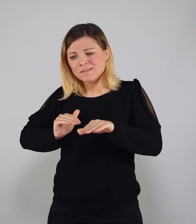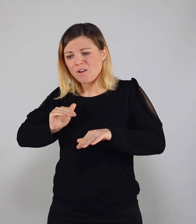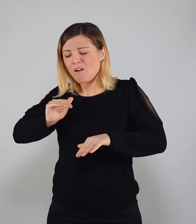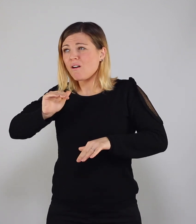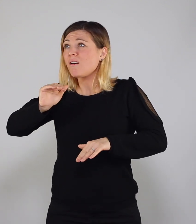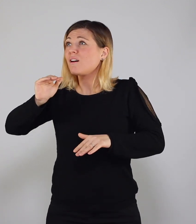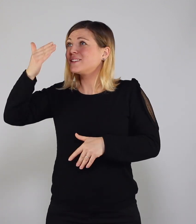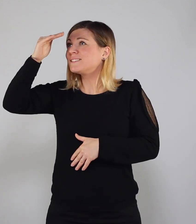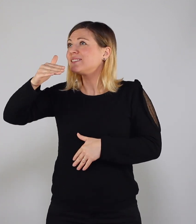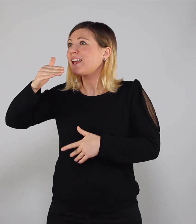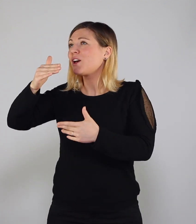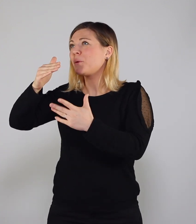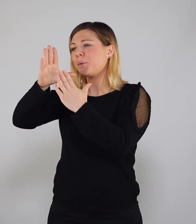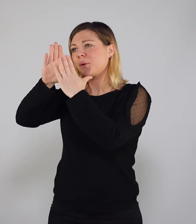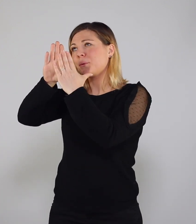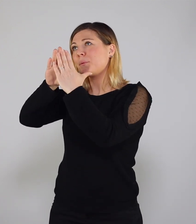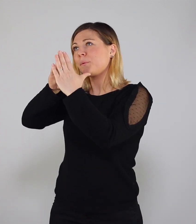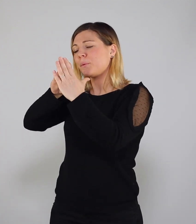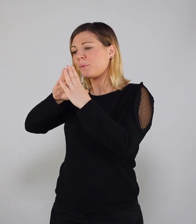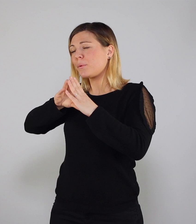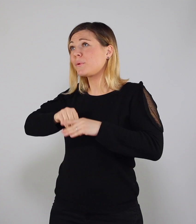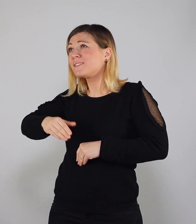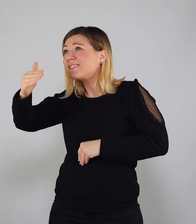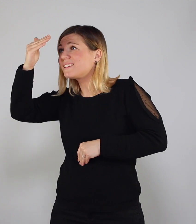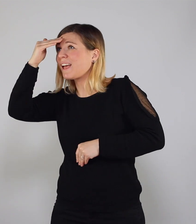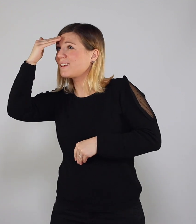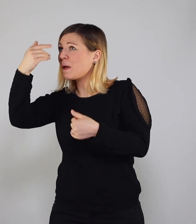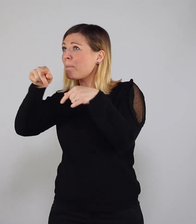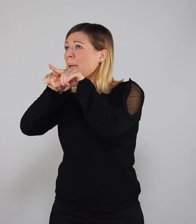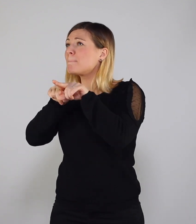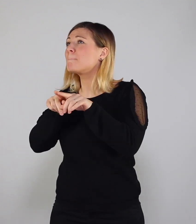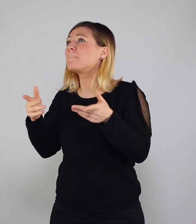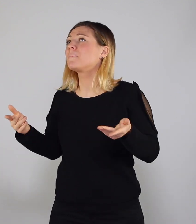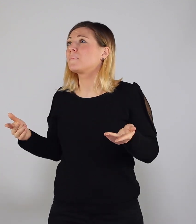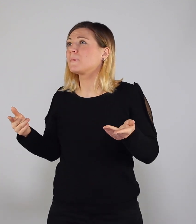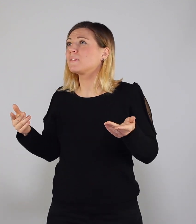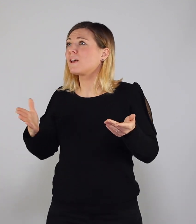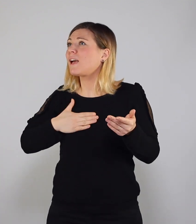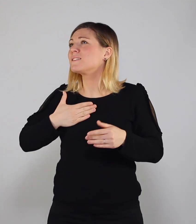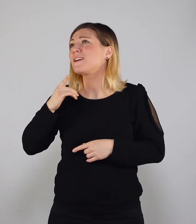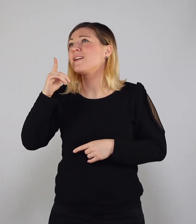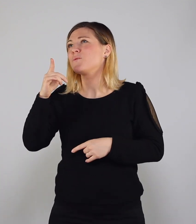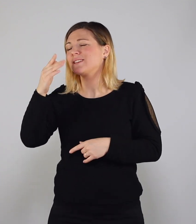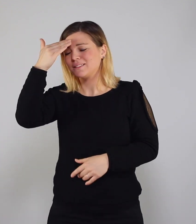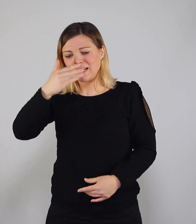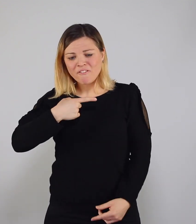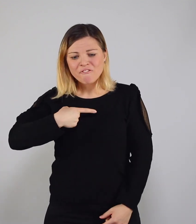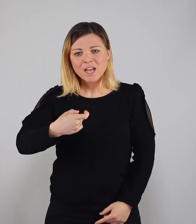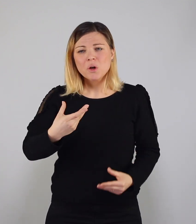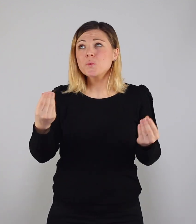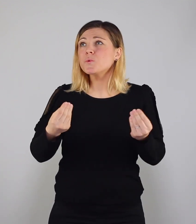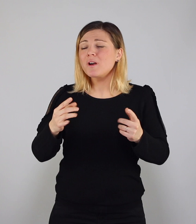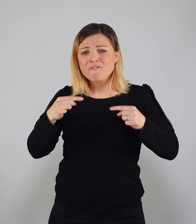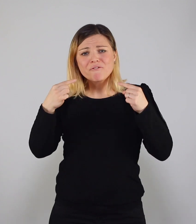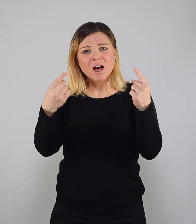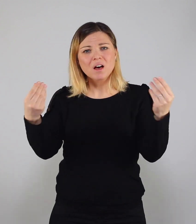grandis, c'est un peu plus de lui que l'on reconnaît dans mon caractère. Grâce à lui, je sais d'où je viens